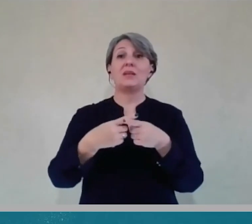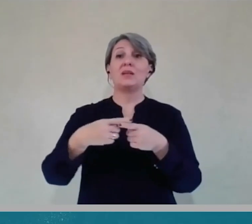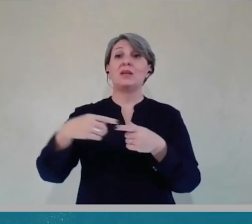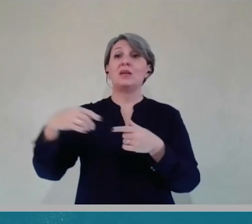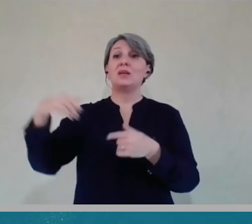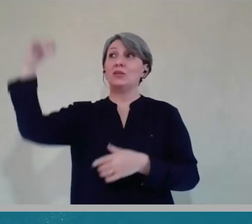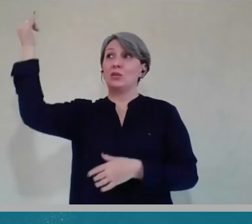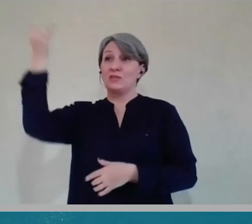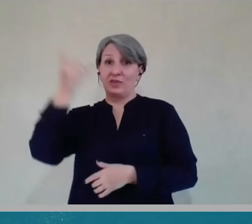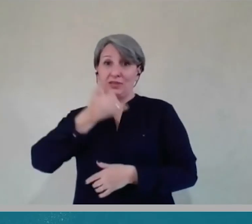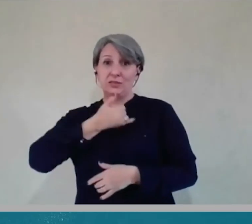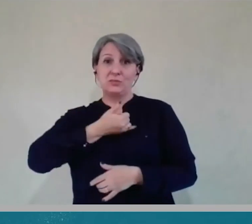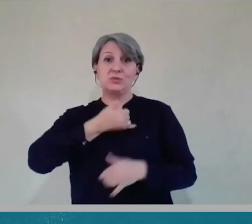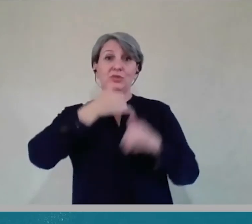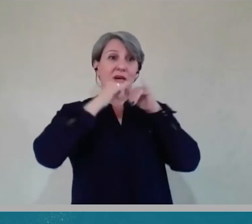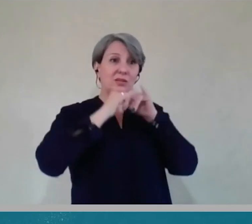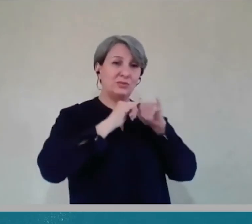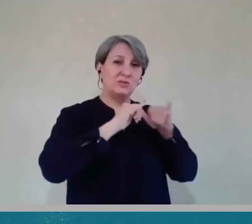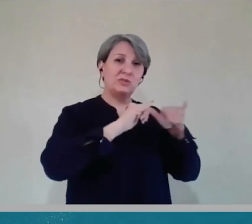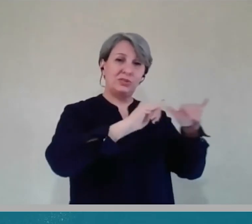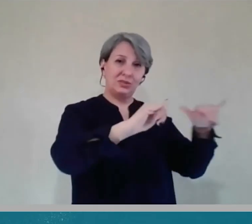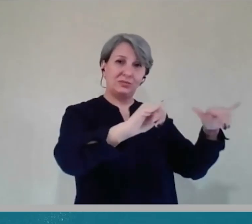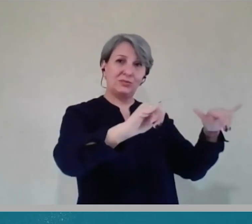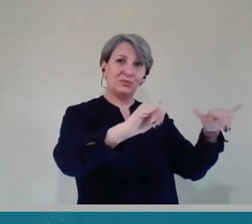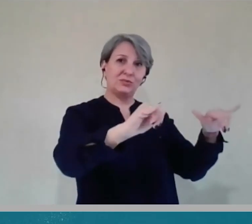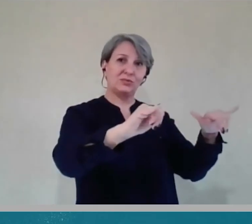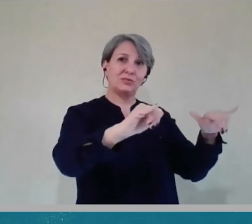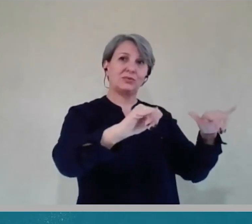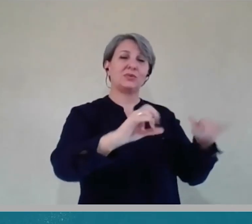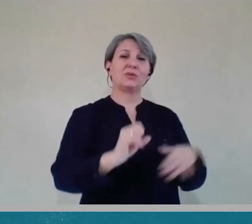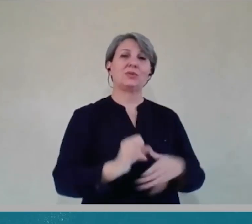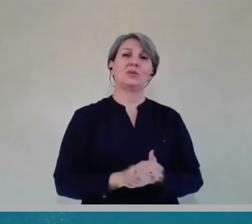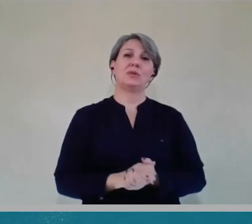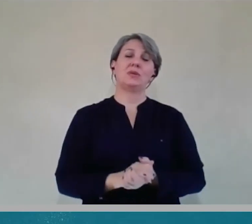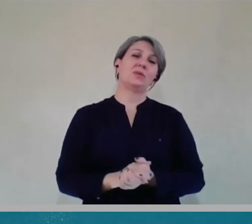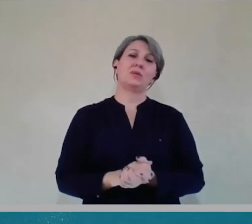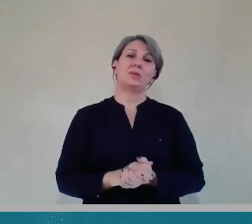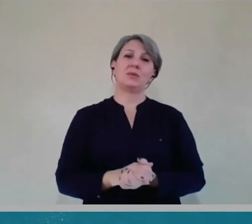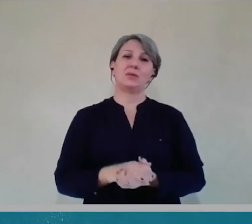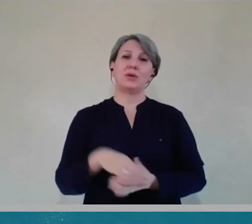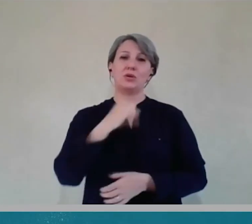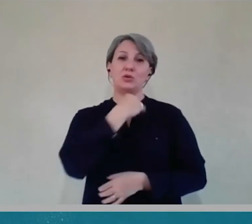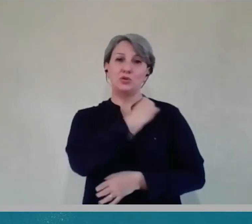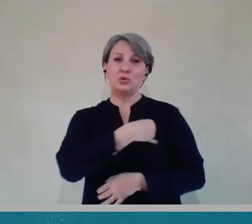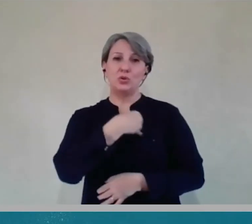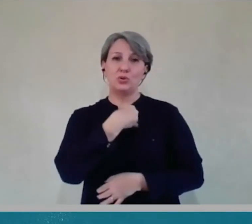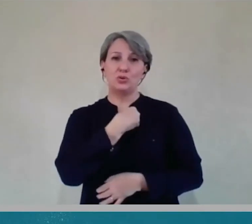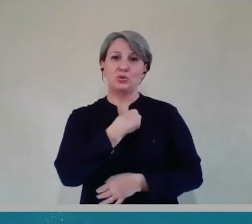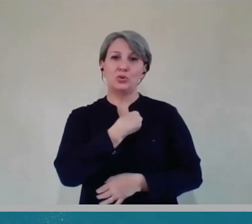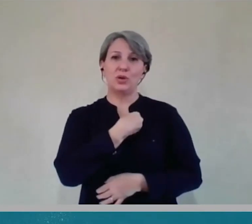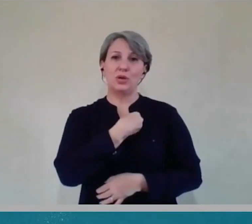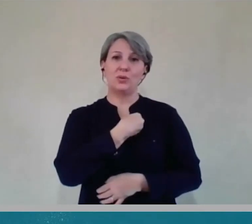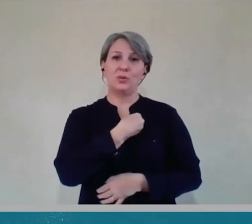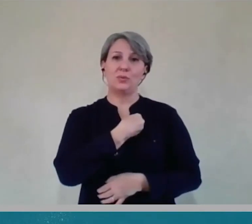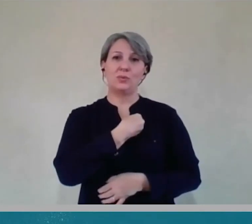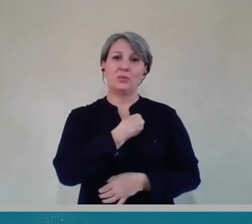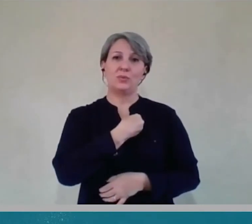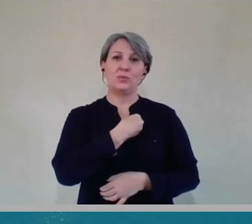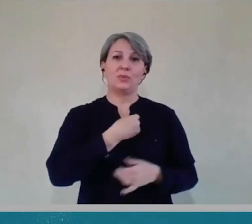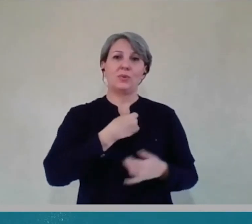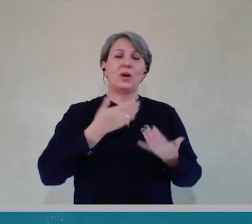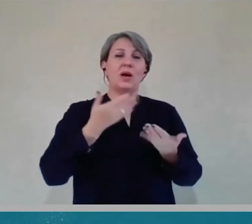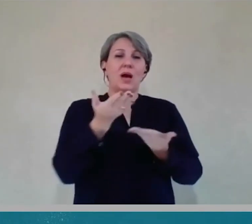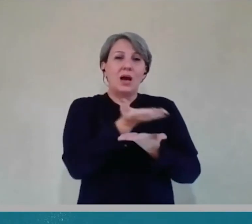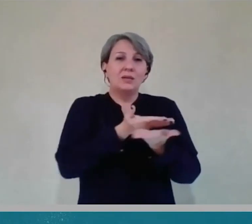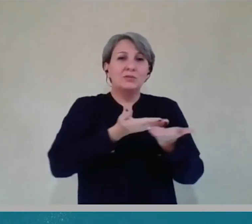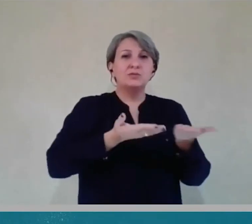apóstolo, que fala o apóstolo João, é anunciada pelo apóstolo João, ele anuncia a própria palavra da vida. Não é a